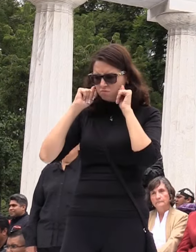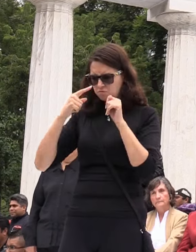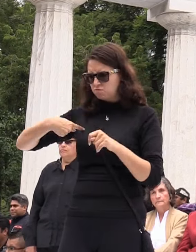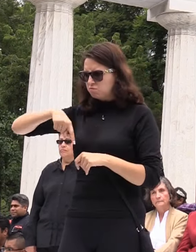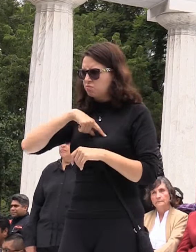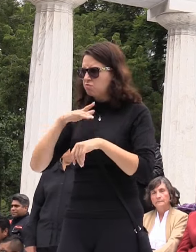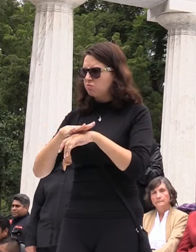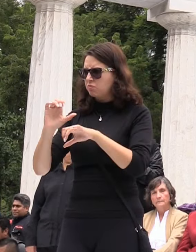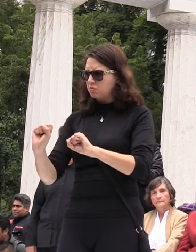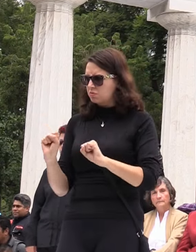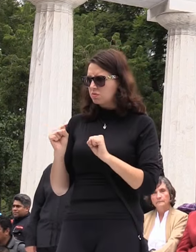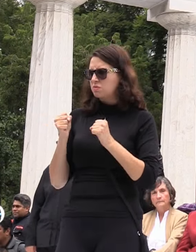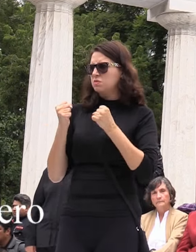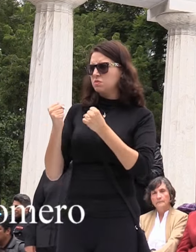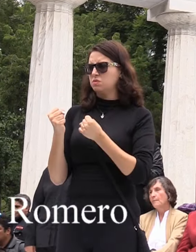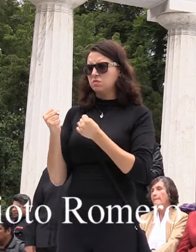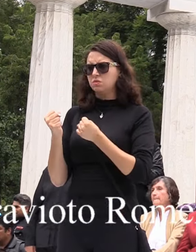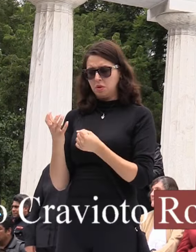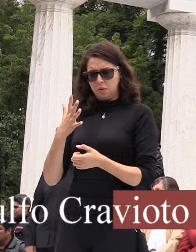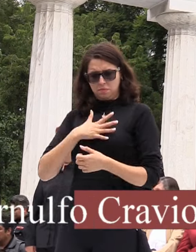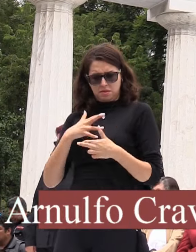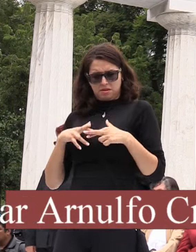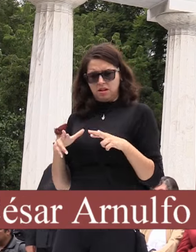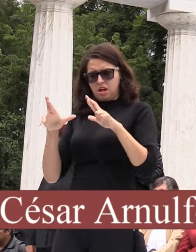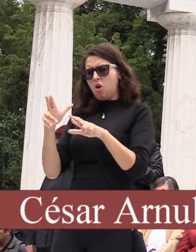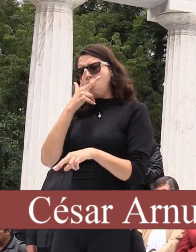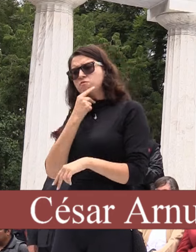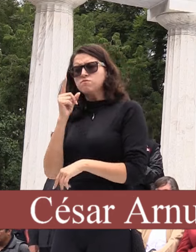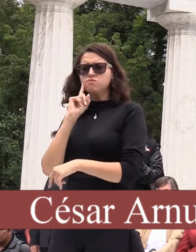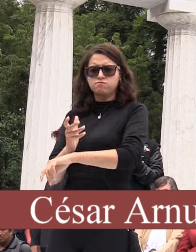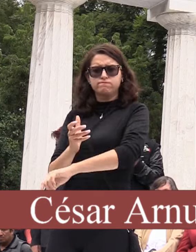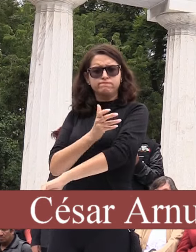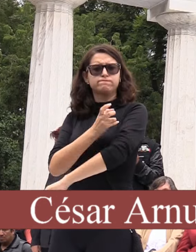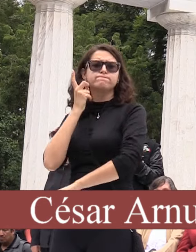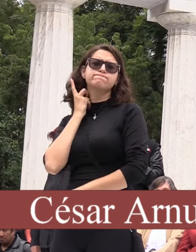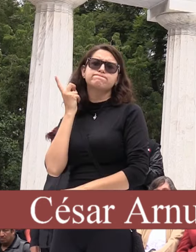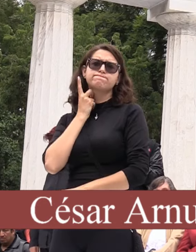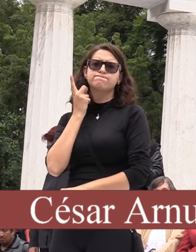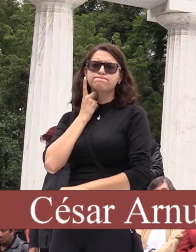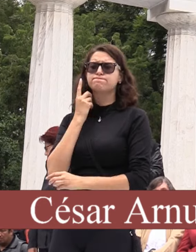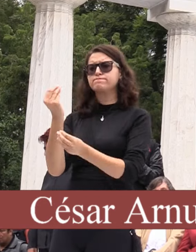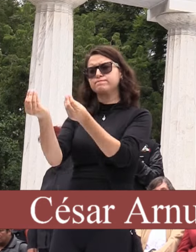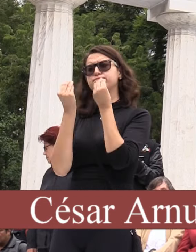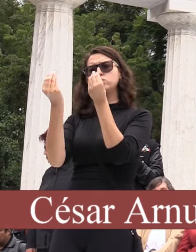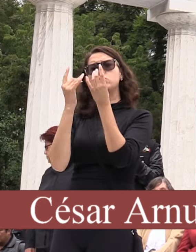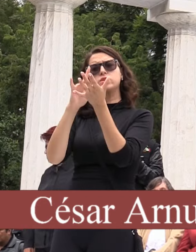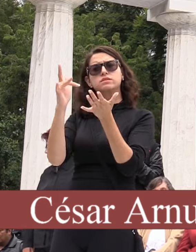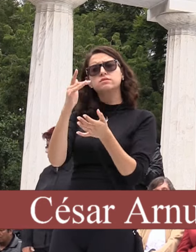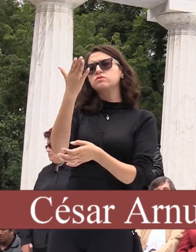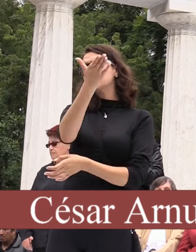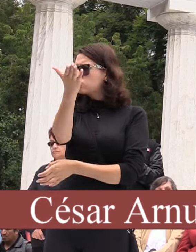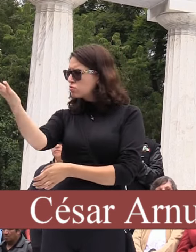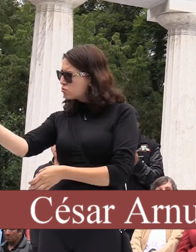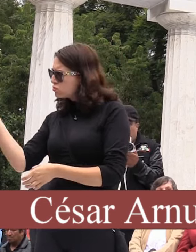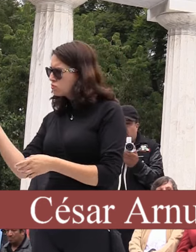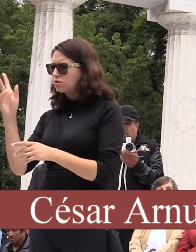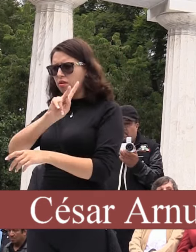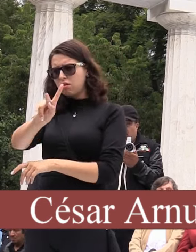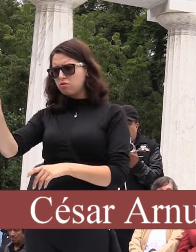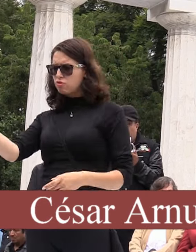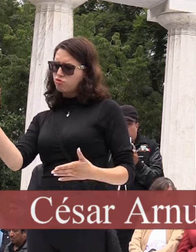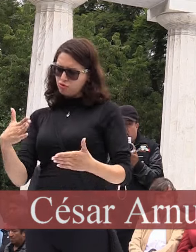fortalecido. A nombre de mis compañeras y compañeros diputados, agradezco la confianza de todos